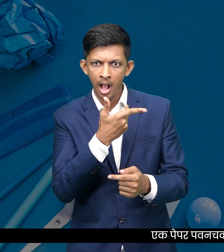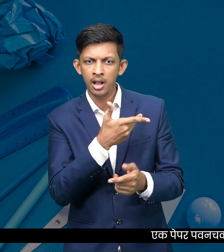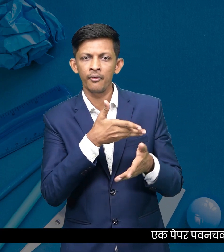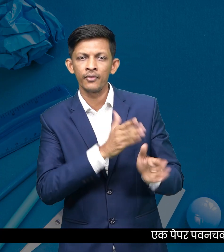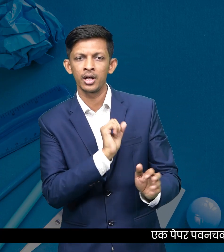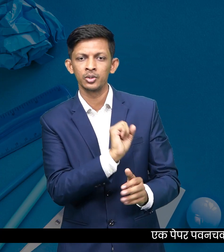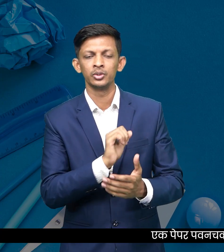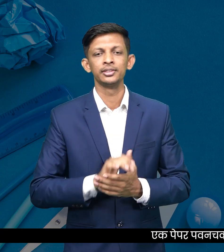करें।